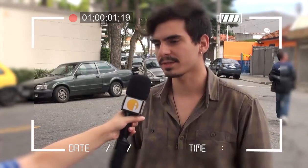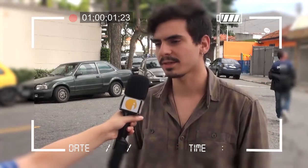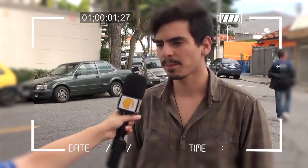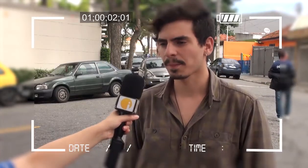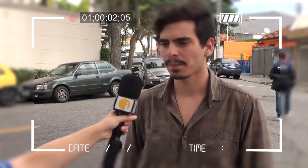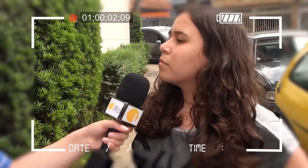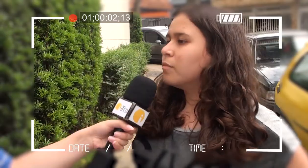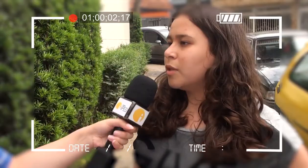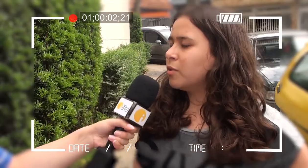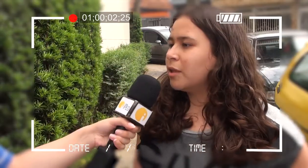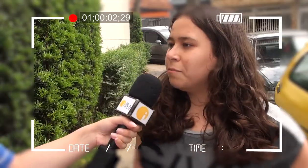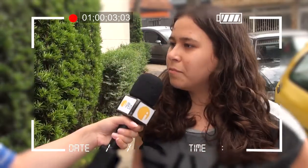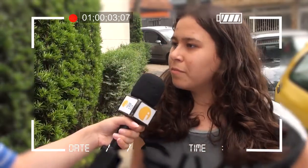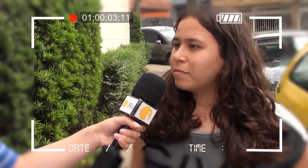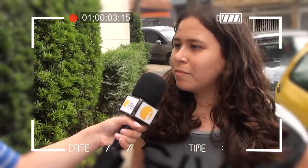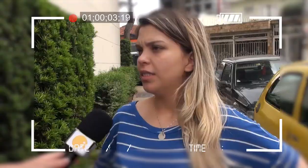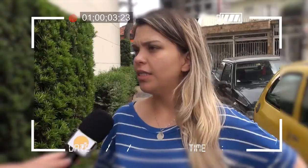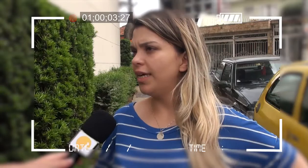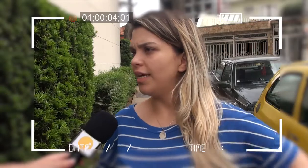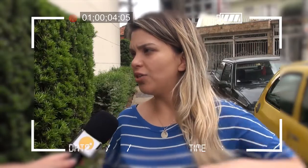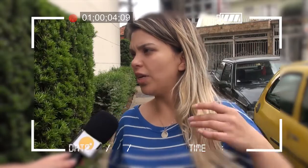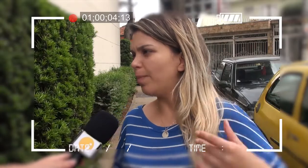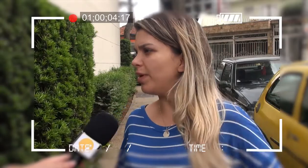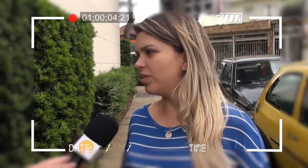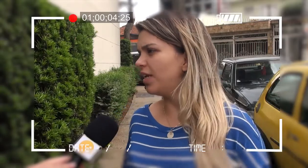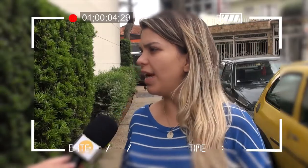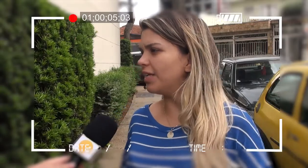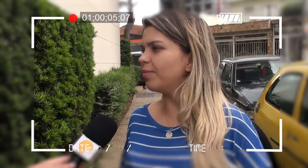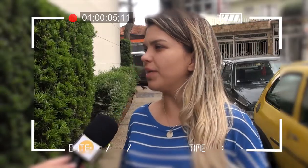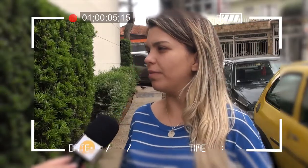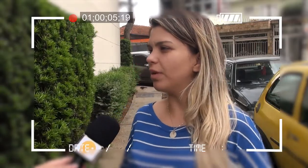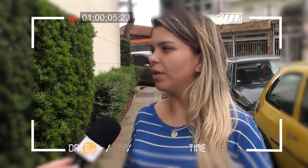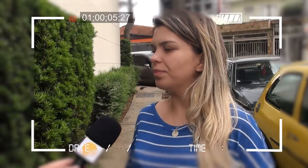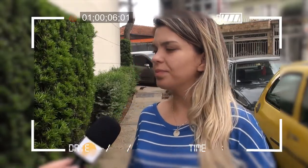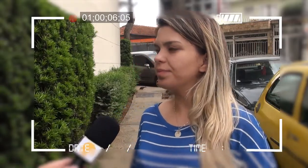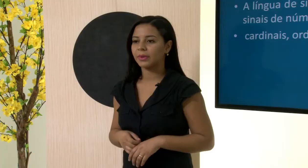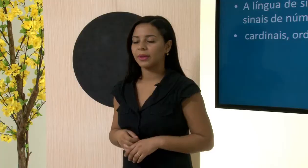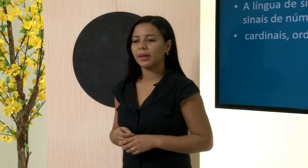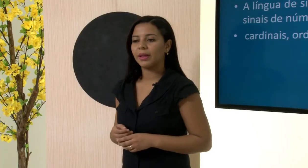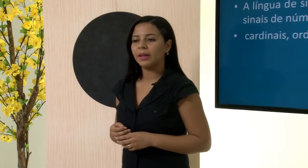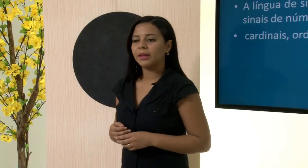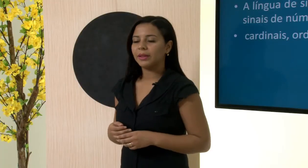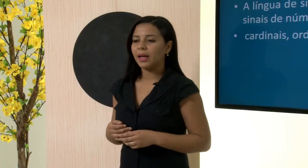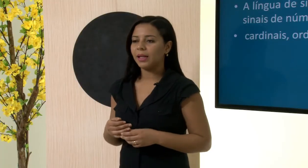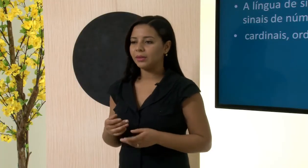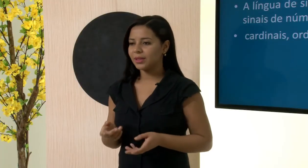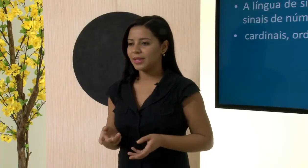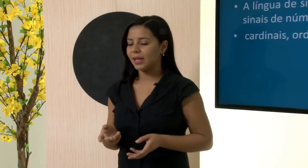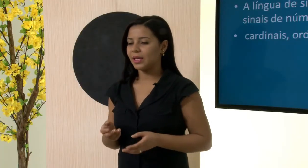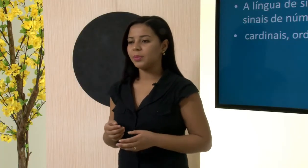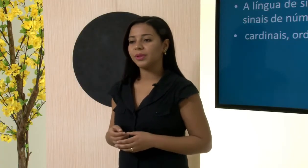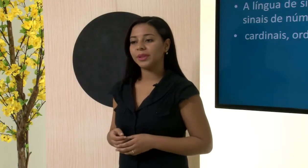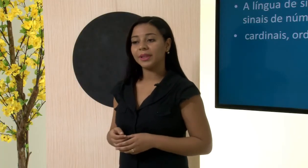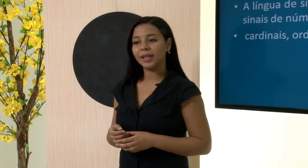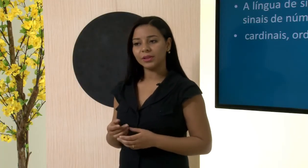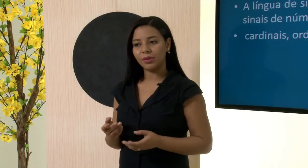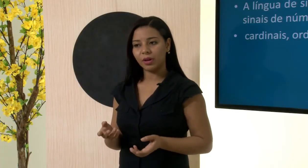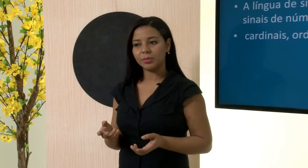né? Não sei. Sim, acho que é pelos sinais mesmo, né? A língua de sinais possui 3 formas